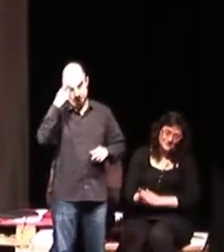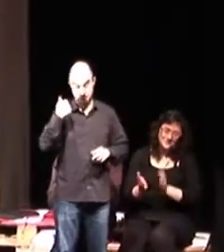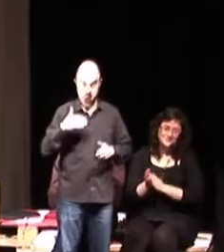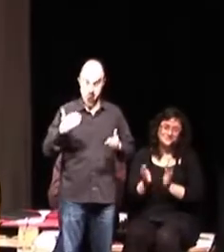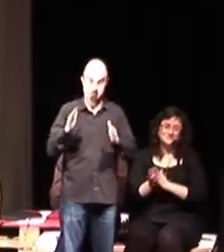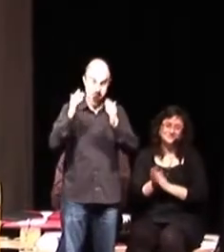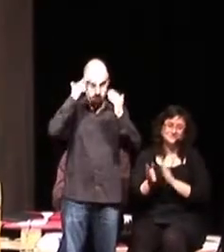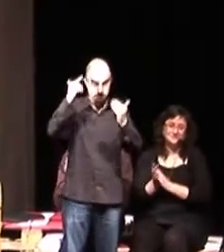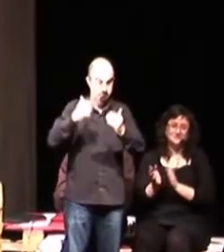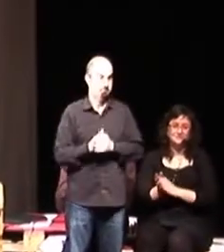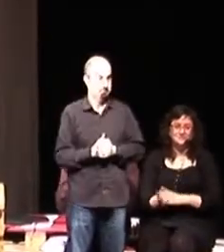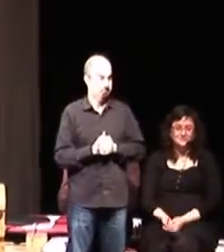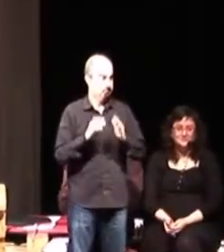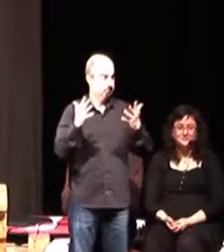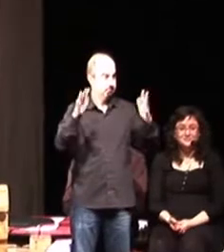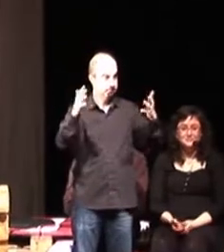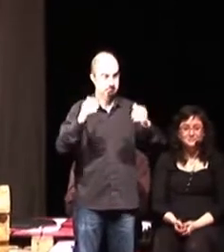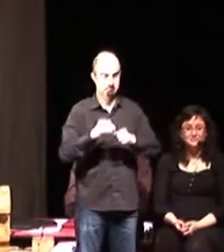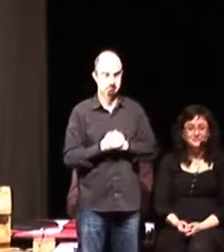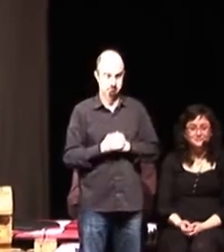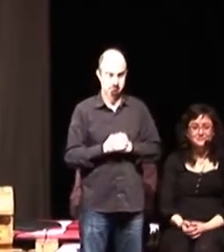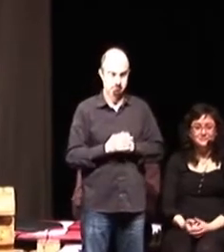entre moltes altres.